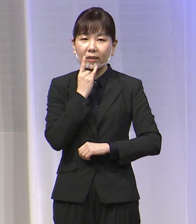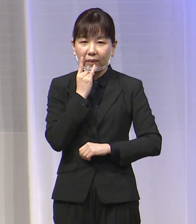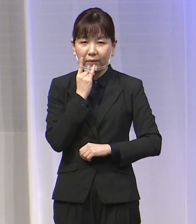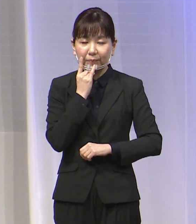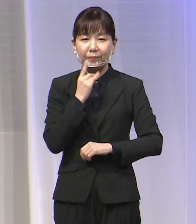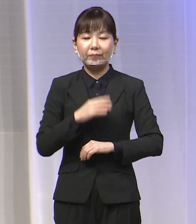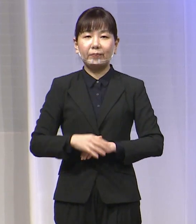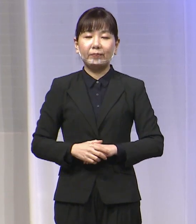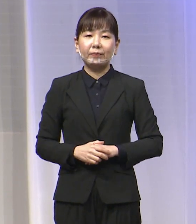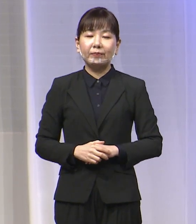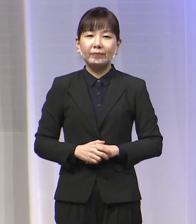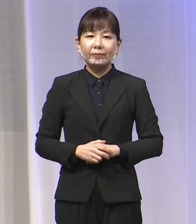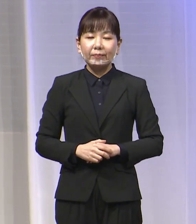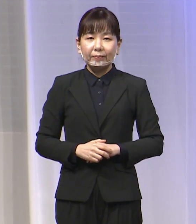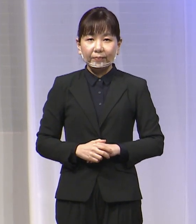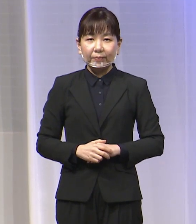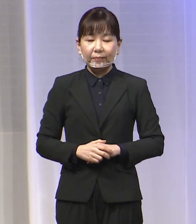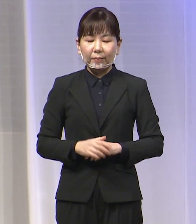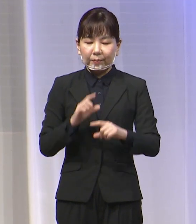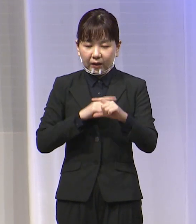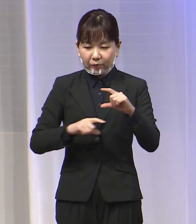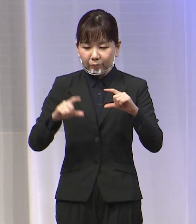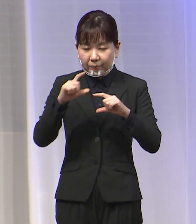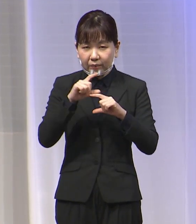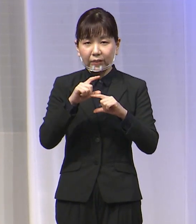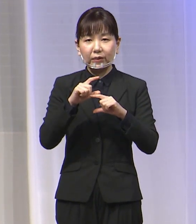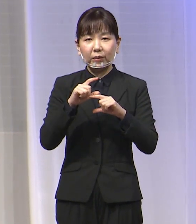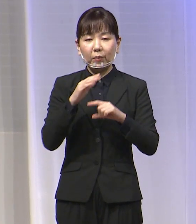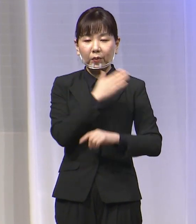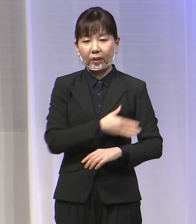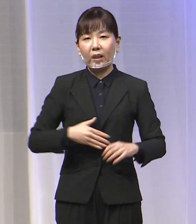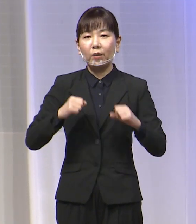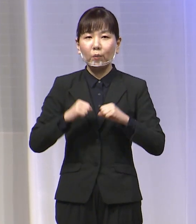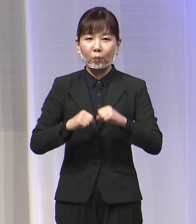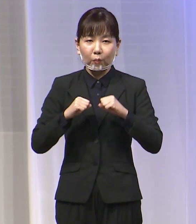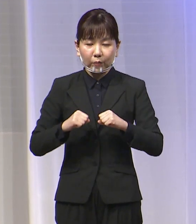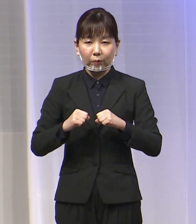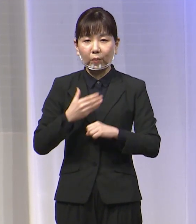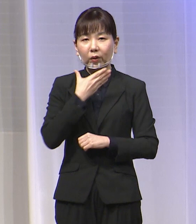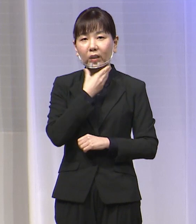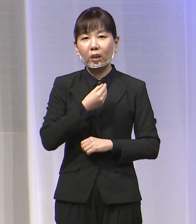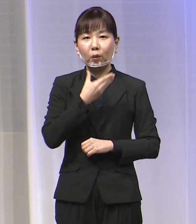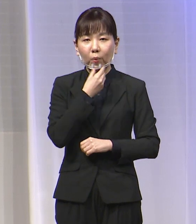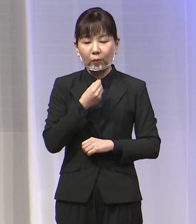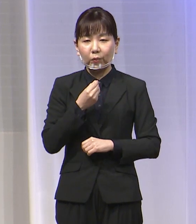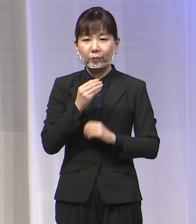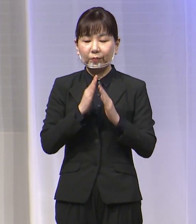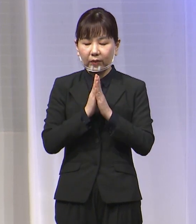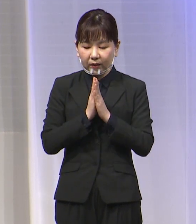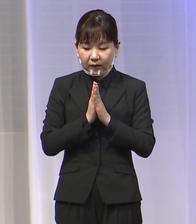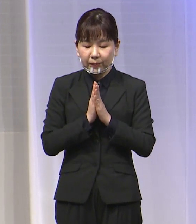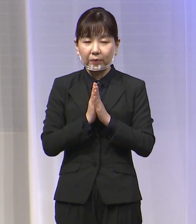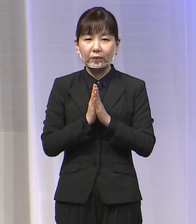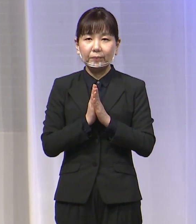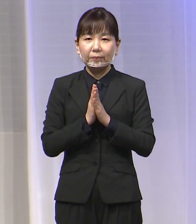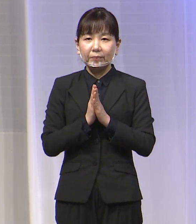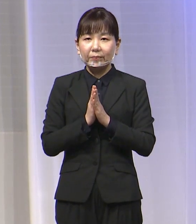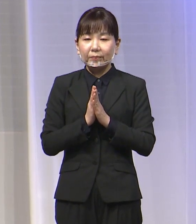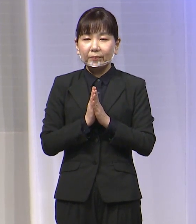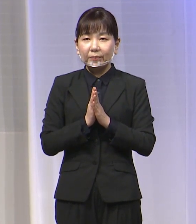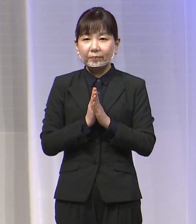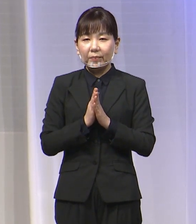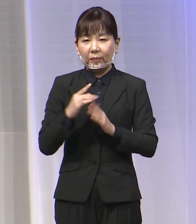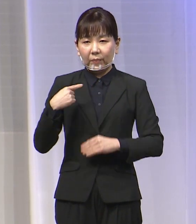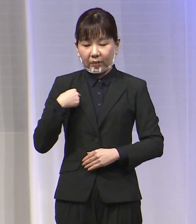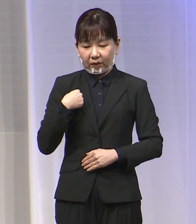に今後ますますのご健勝とご多幸を心から祈念いたしまして